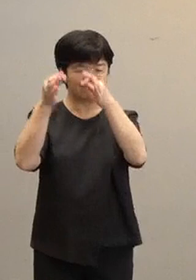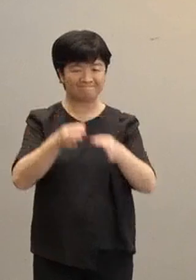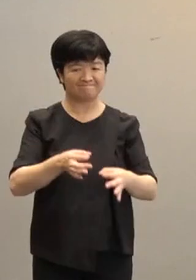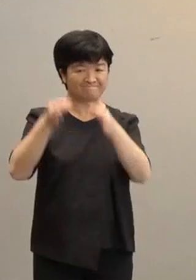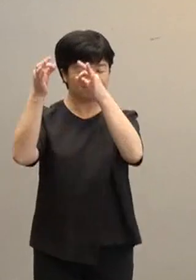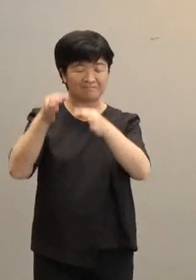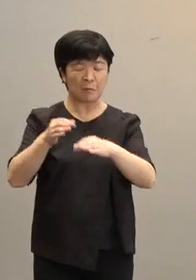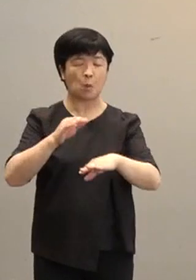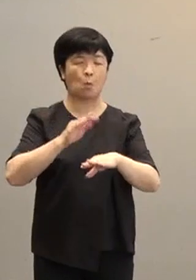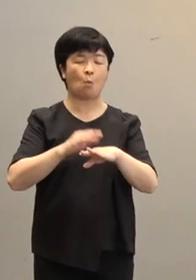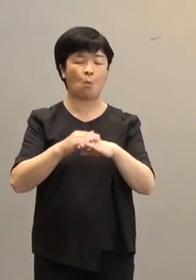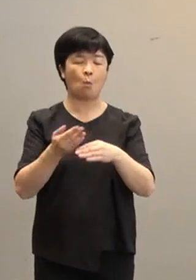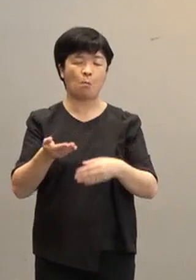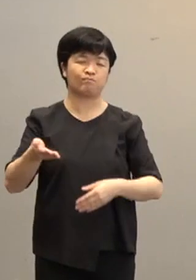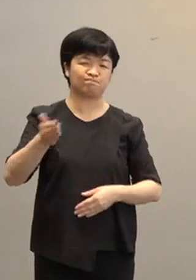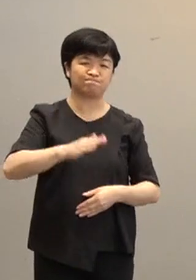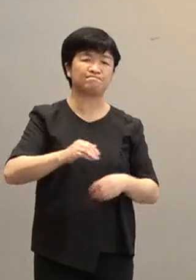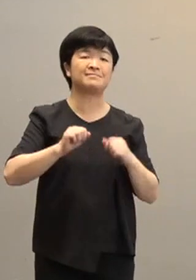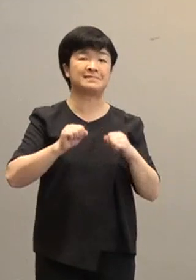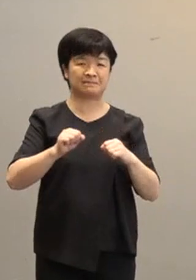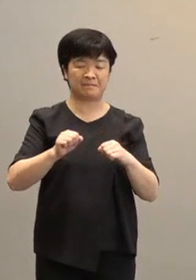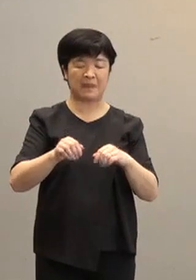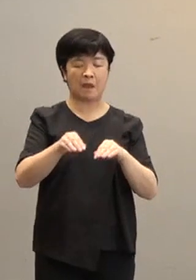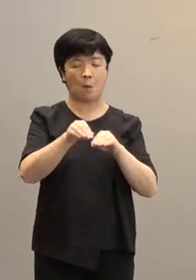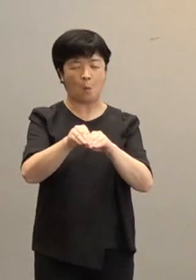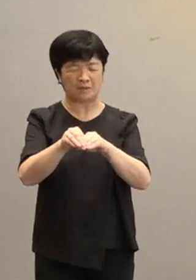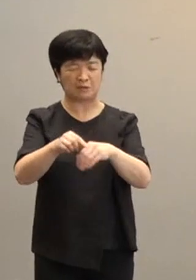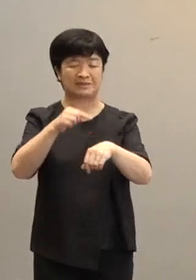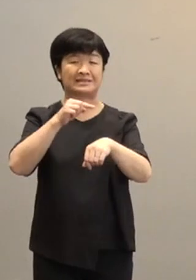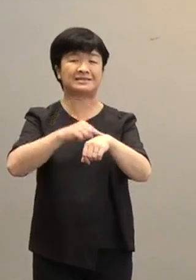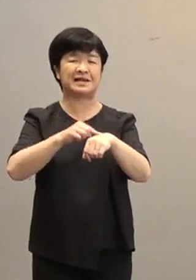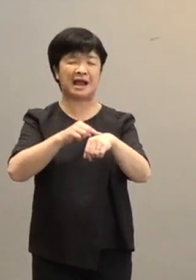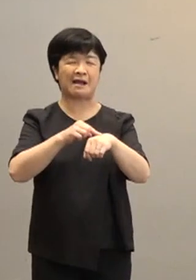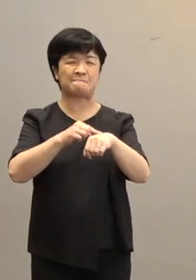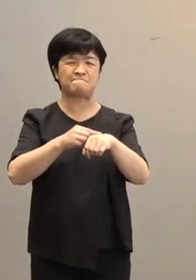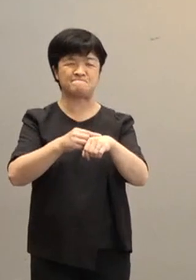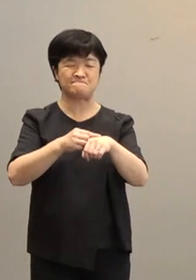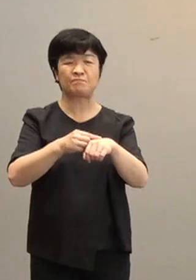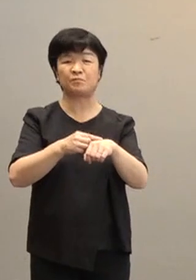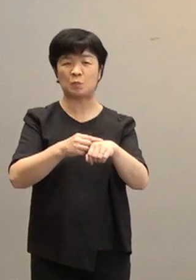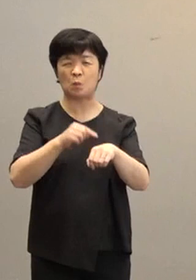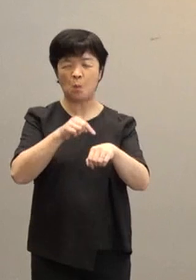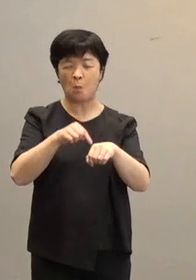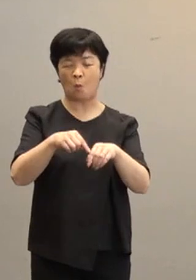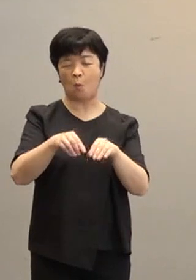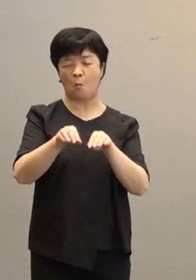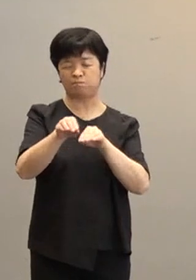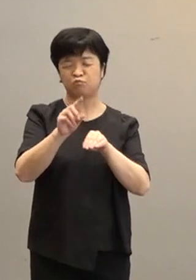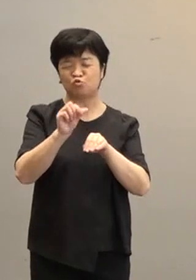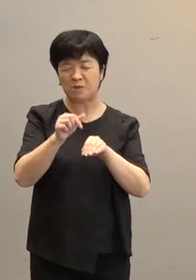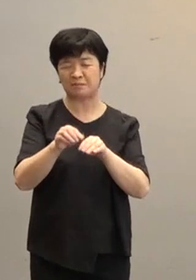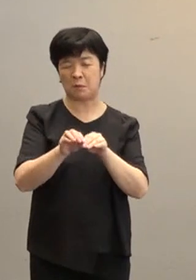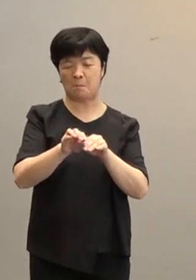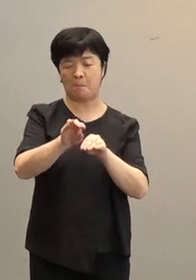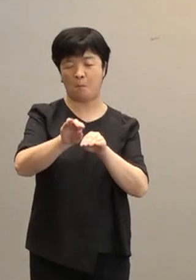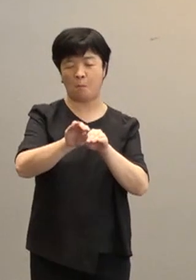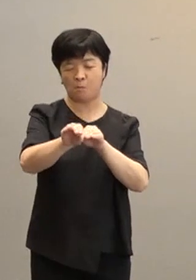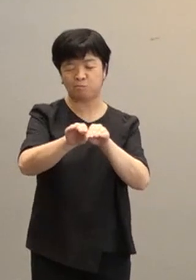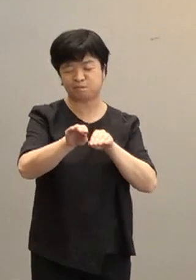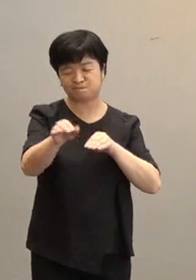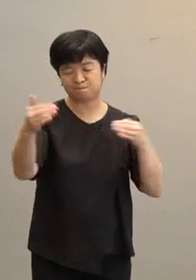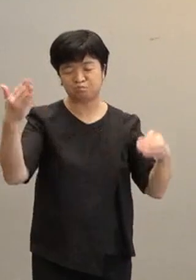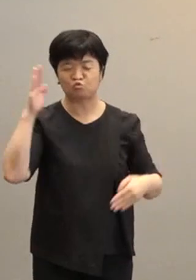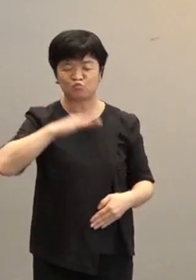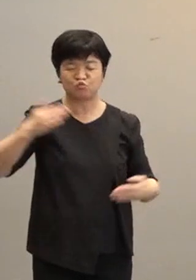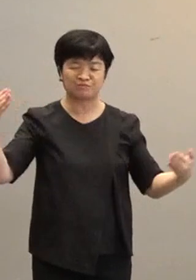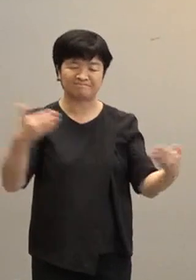ね、まあ、混雑時間帯にこう集中しているですね、この交通を少しでもこう分散すること